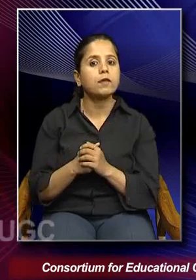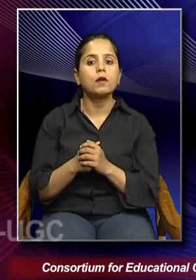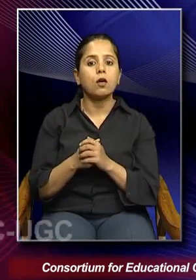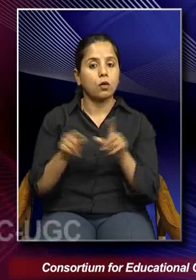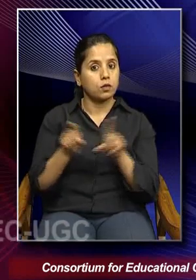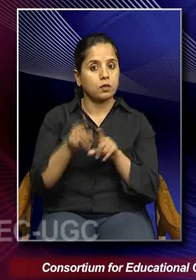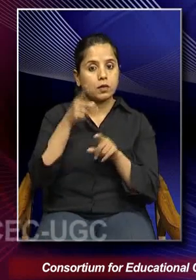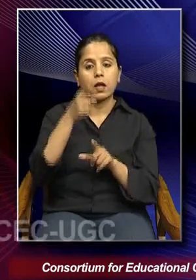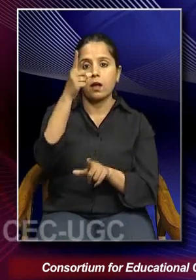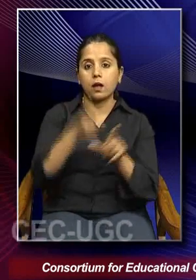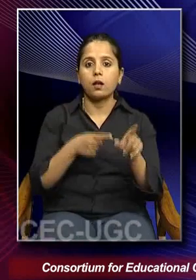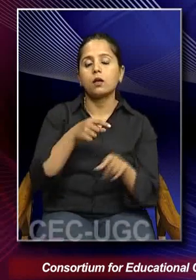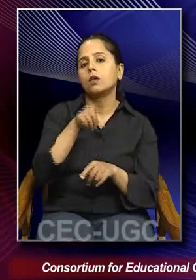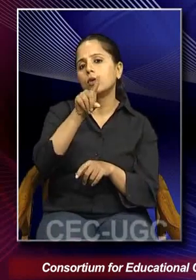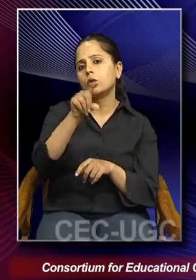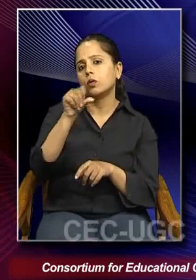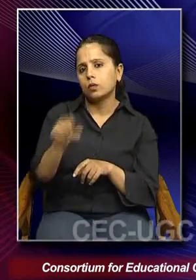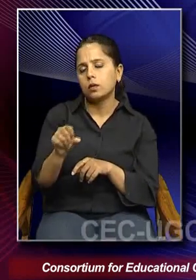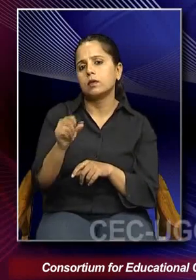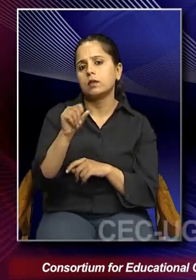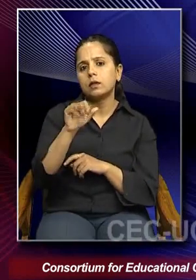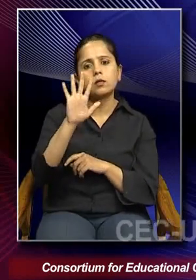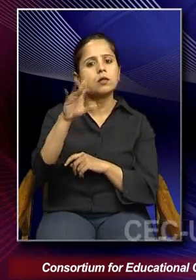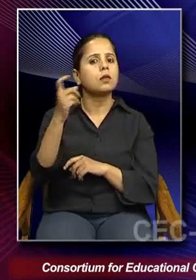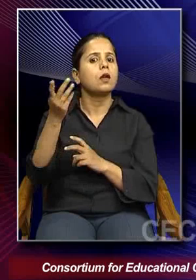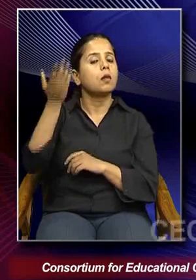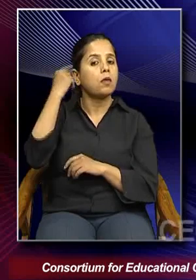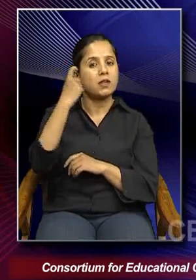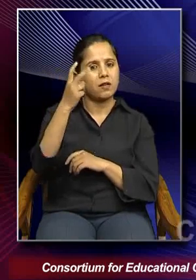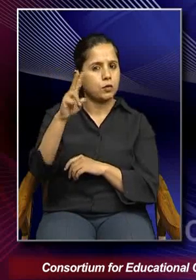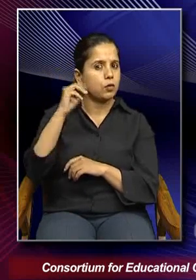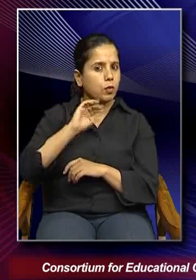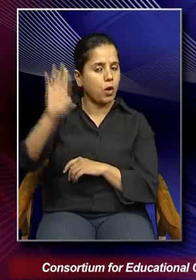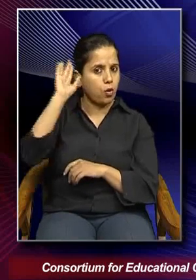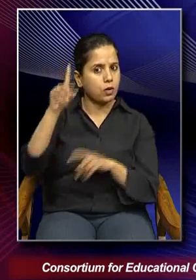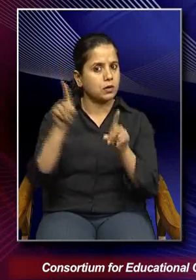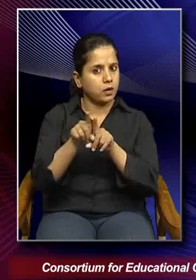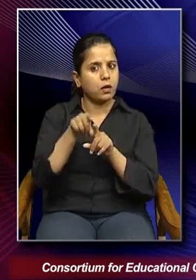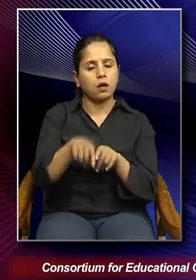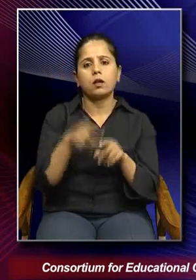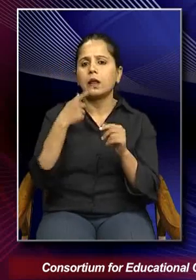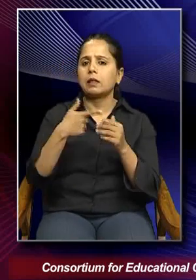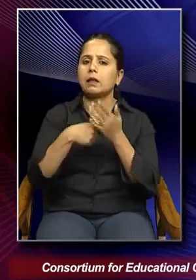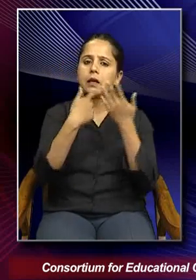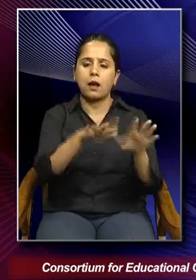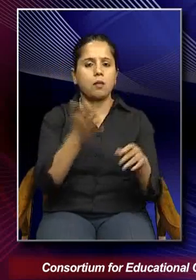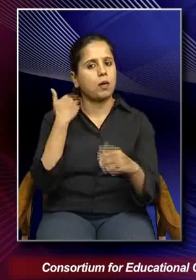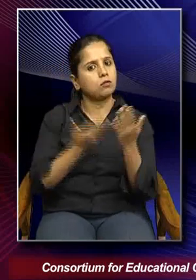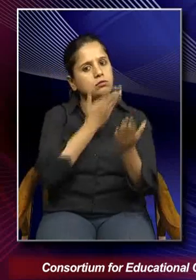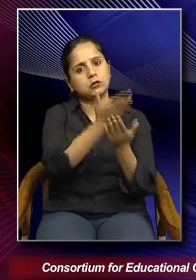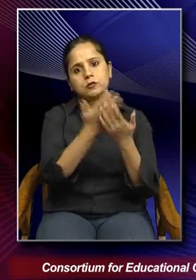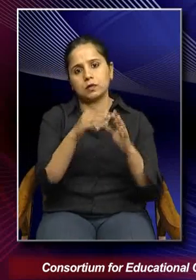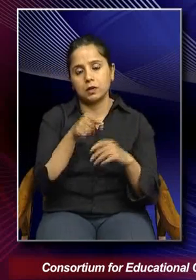वर्ष 1972 में उन्होंने वहां से भी त्यागपत्र दे दिया इस